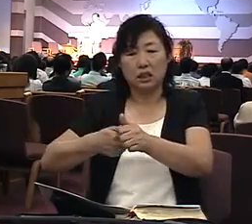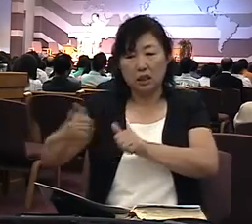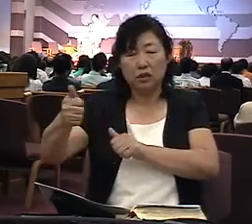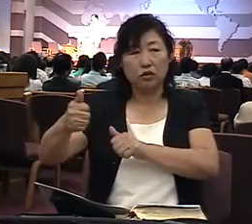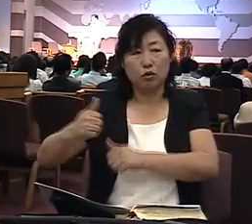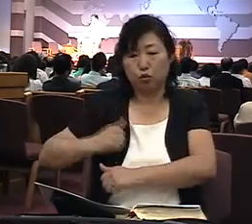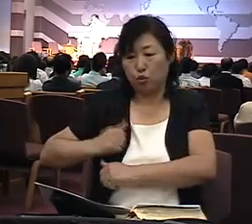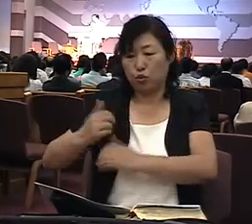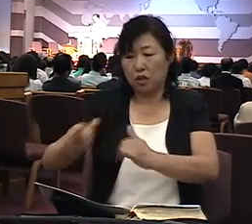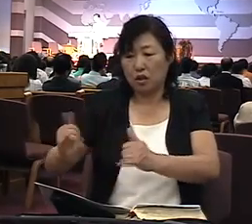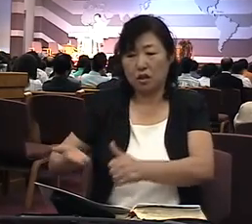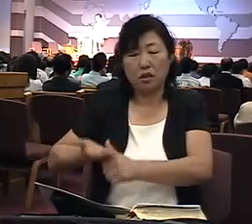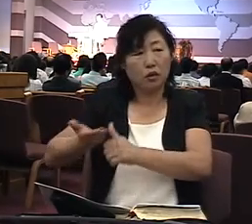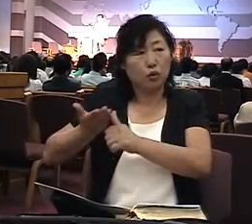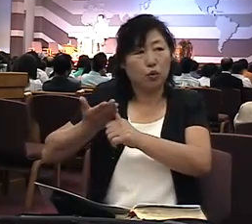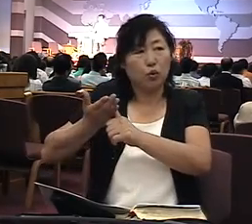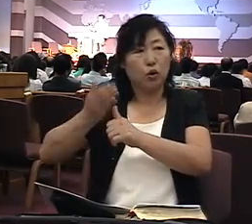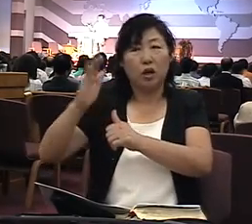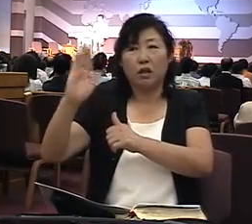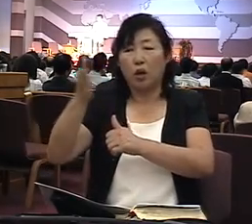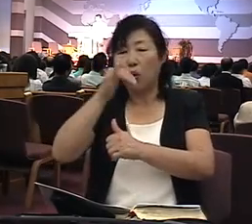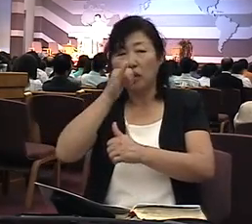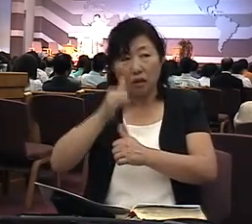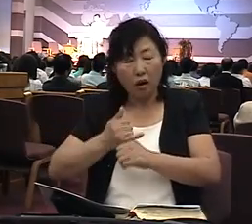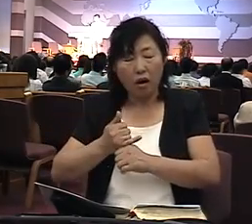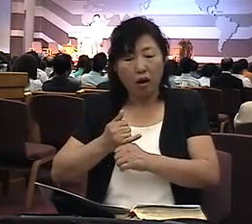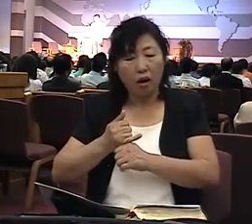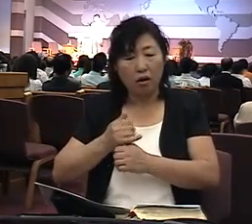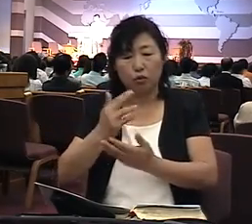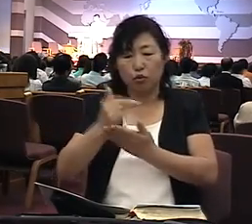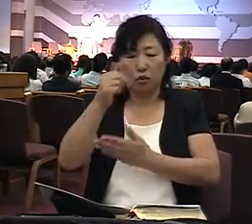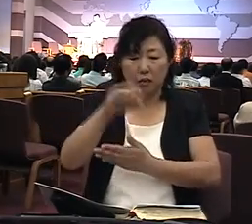있는가? 주님 앞에 이 질문을